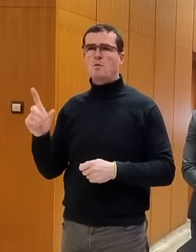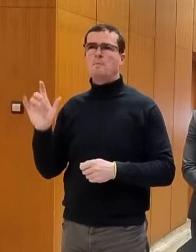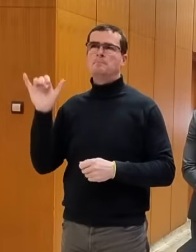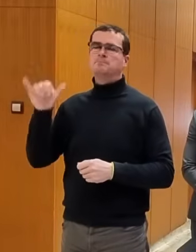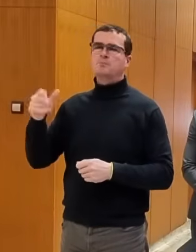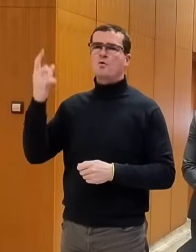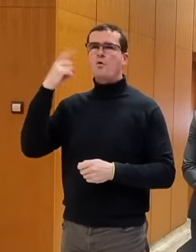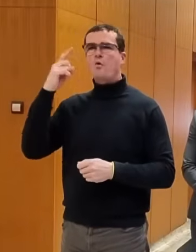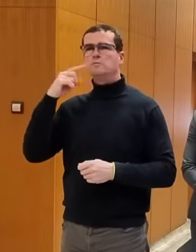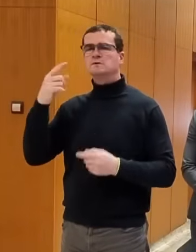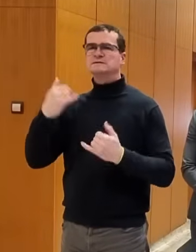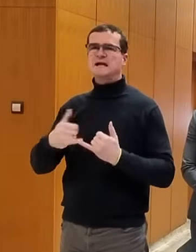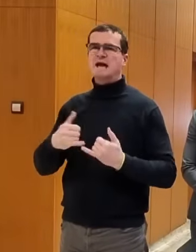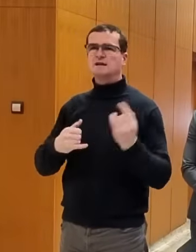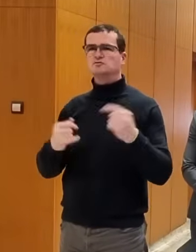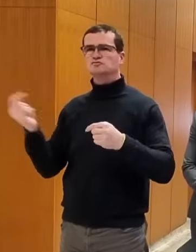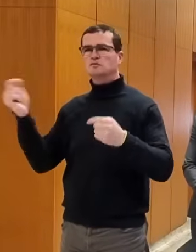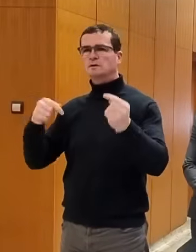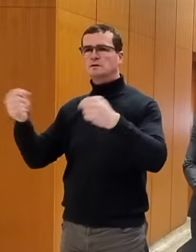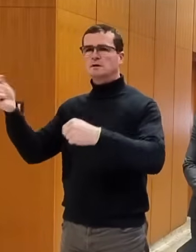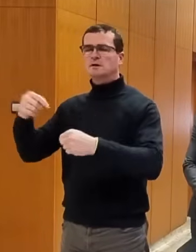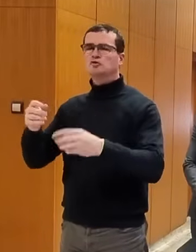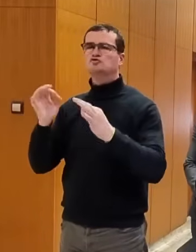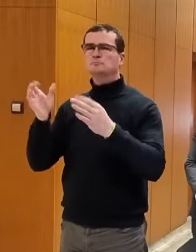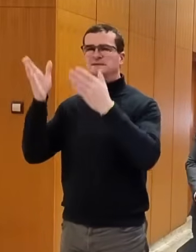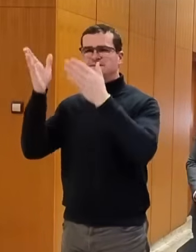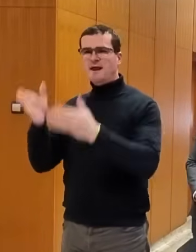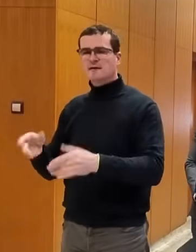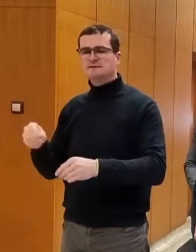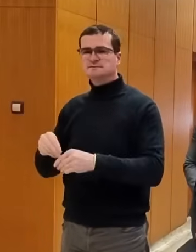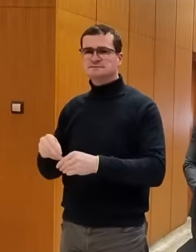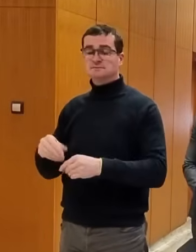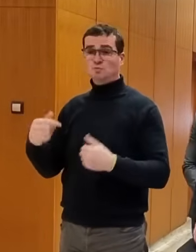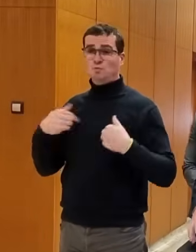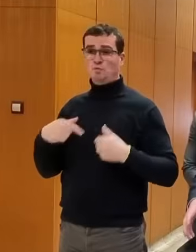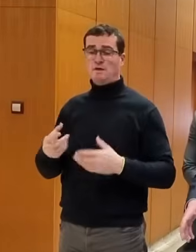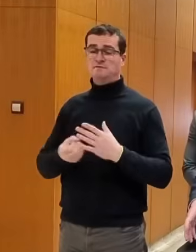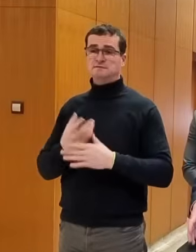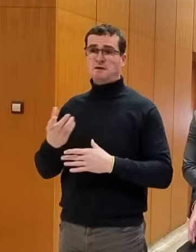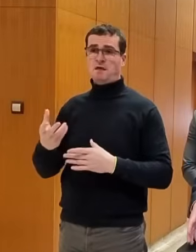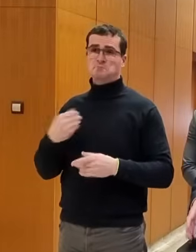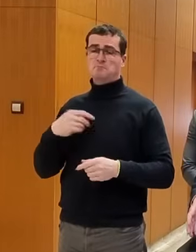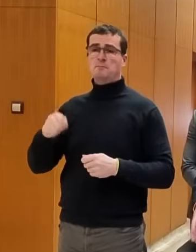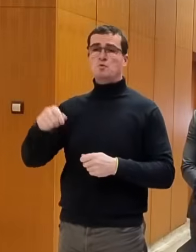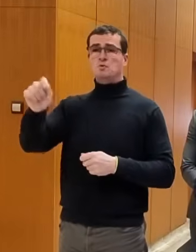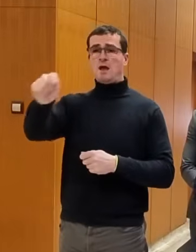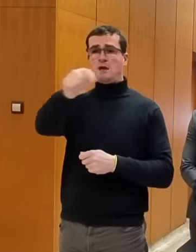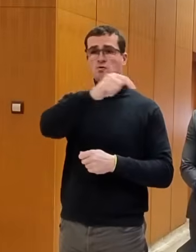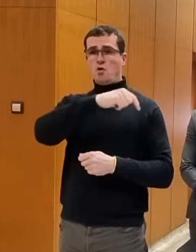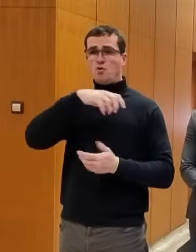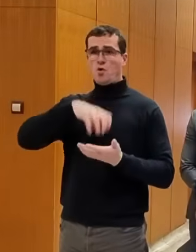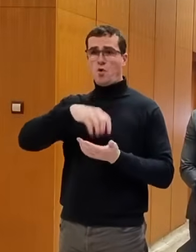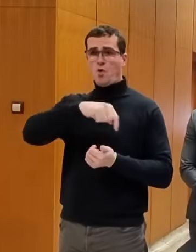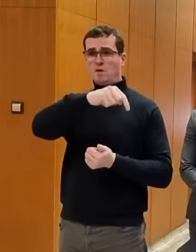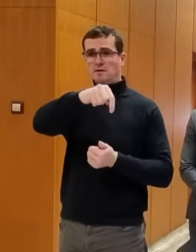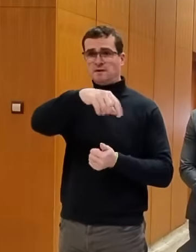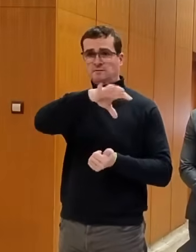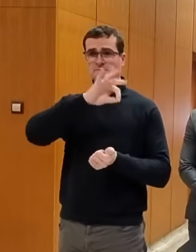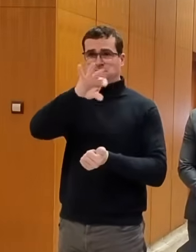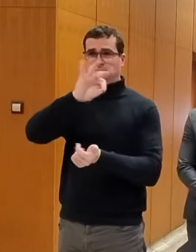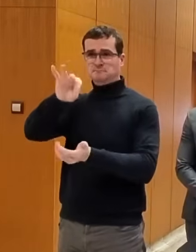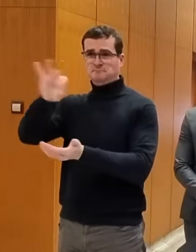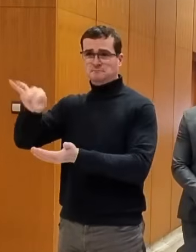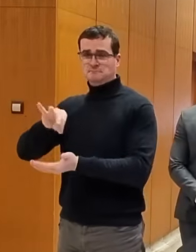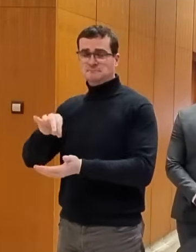nejakí odborníci zo zahraničia alebo nejakí špecialisti. Ten úrad vznikal tak, že sa zobrali prokurátori z jednotlivých okresných prokurátor